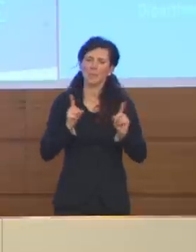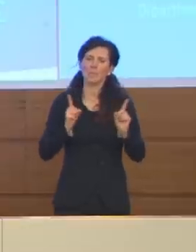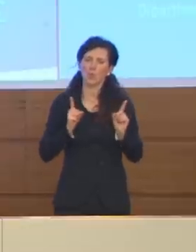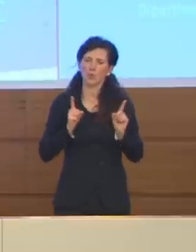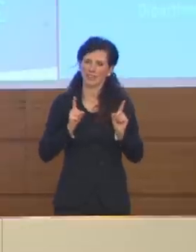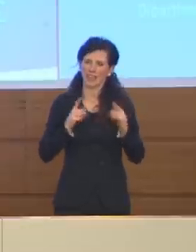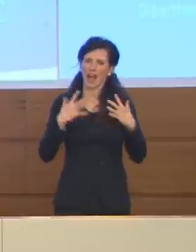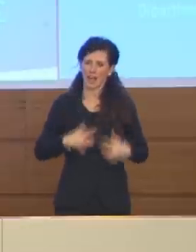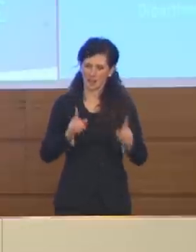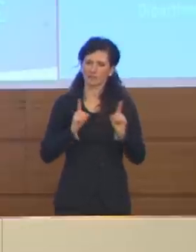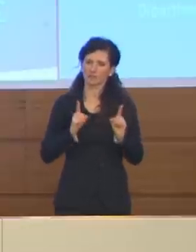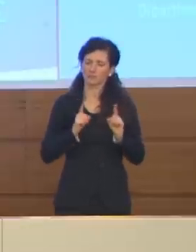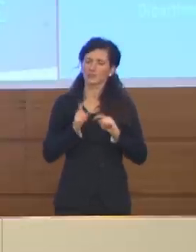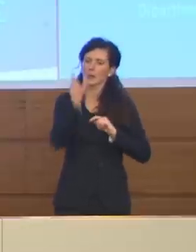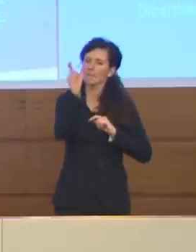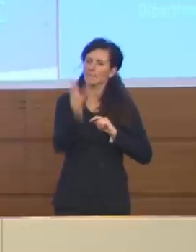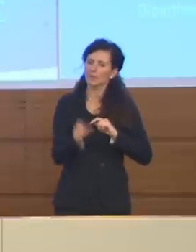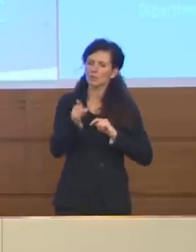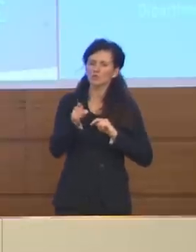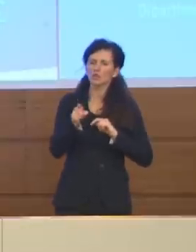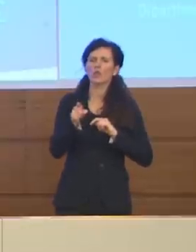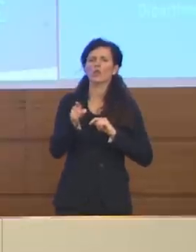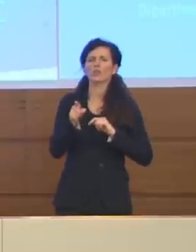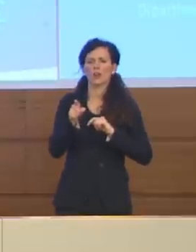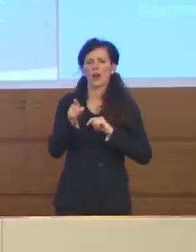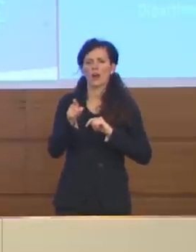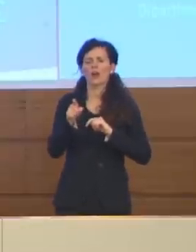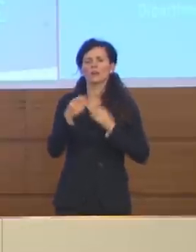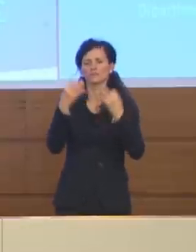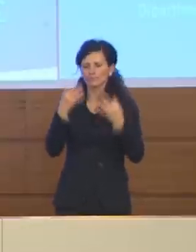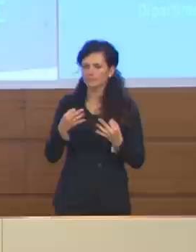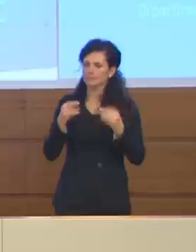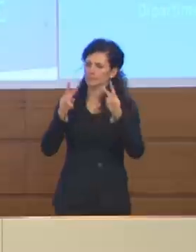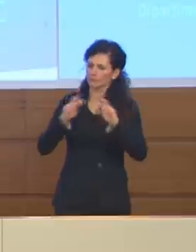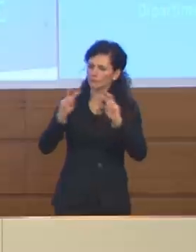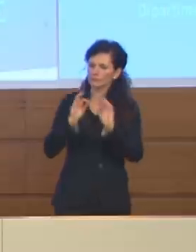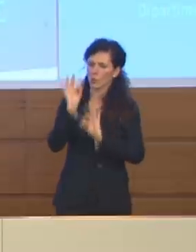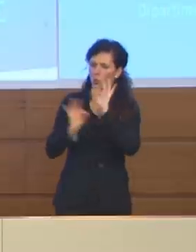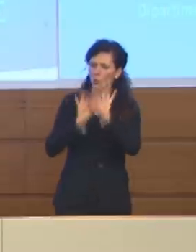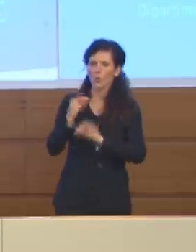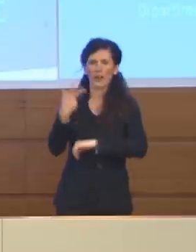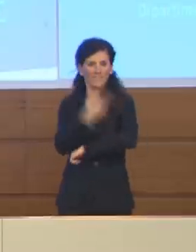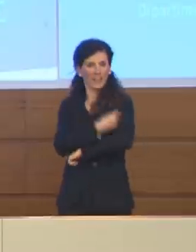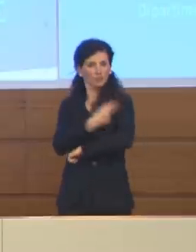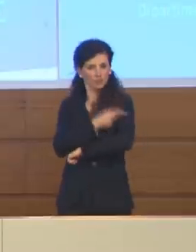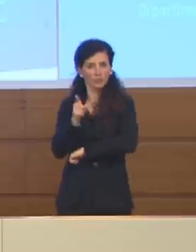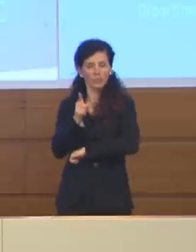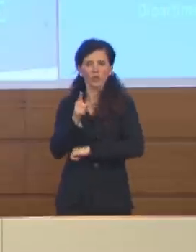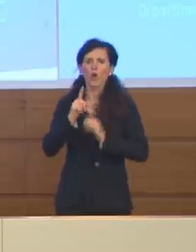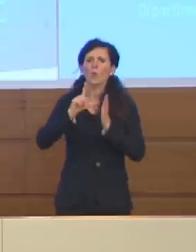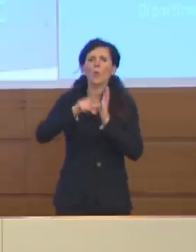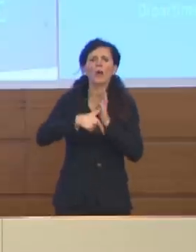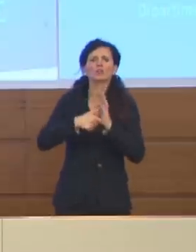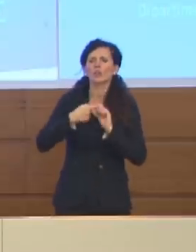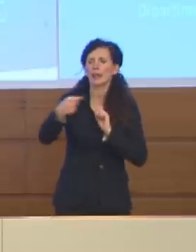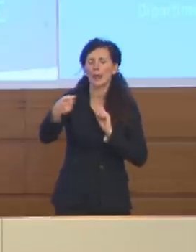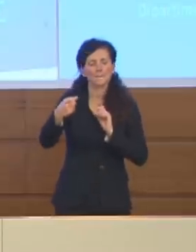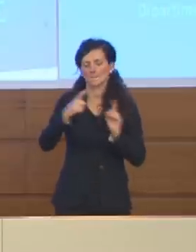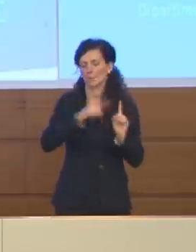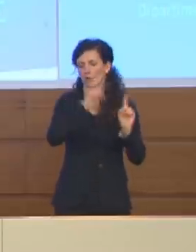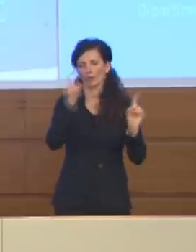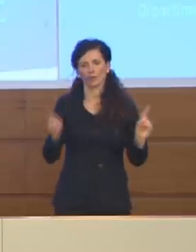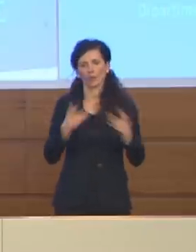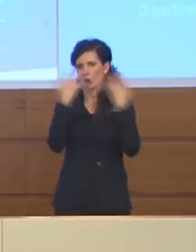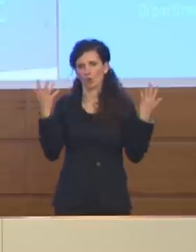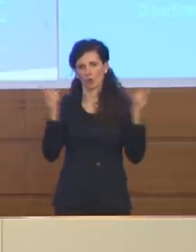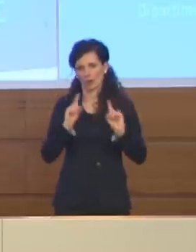verranno sottoposti a una profilassi vaccinale anche qui è chiaro che andiamo